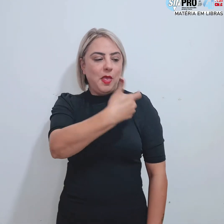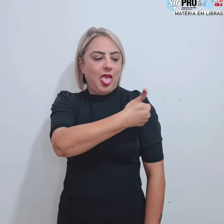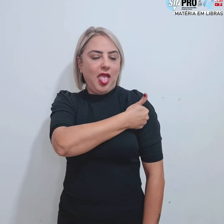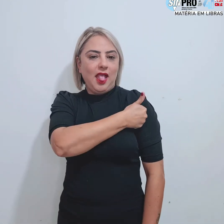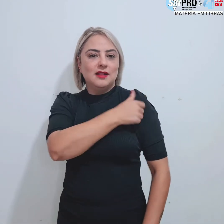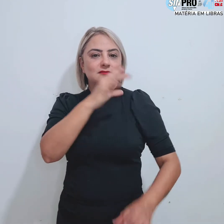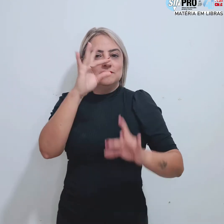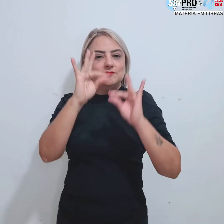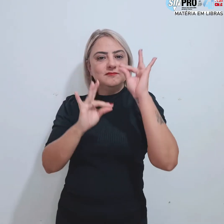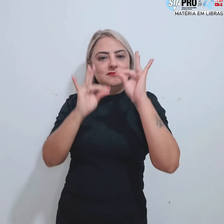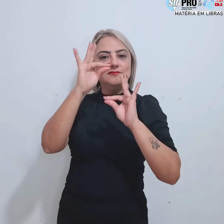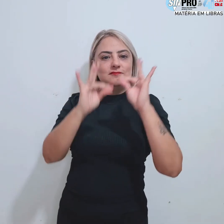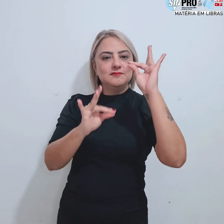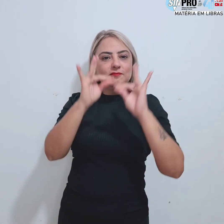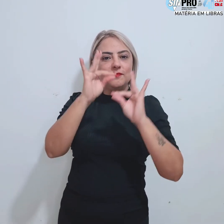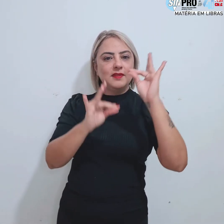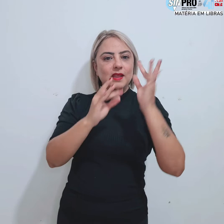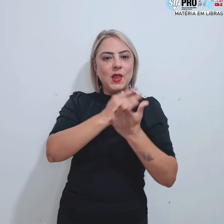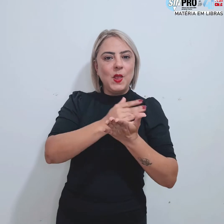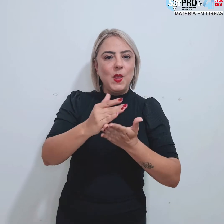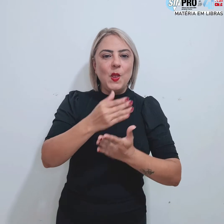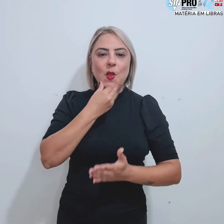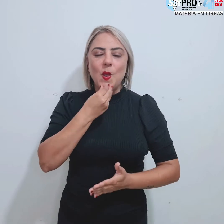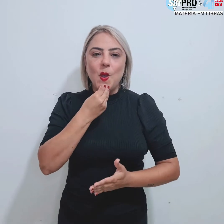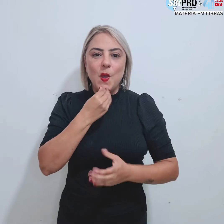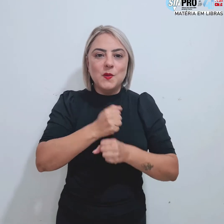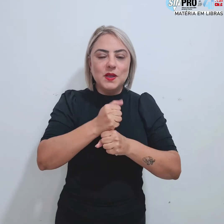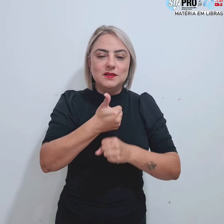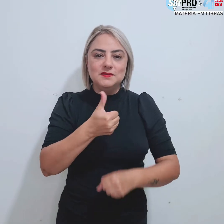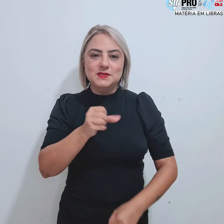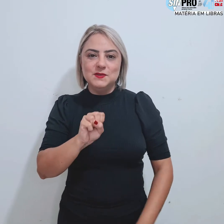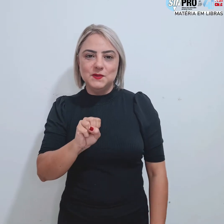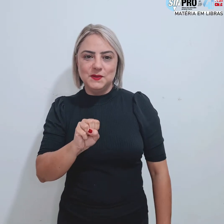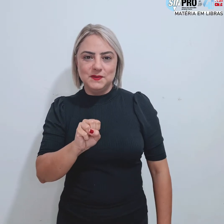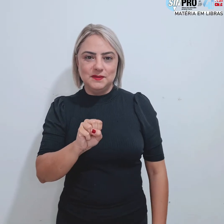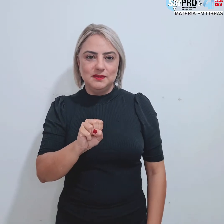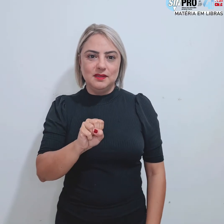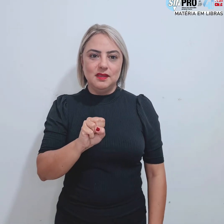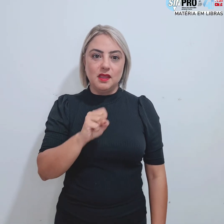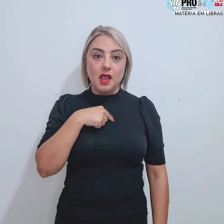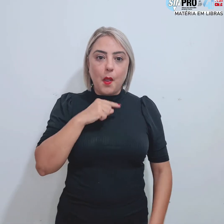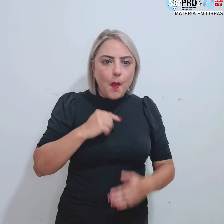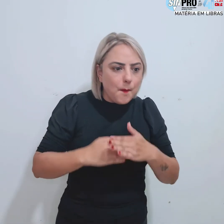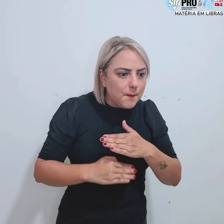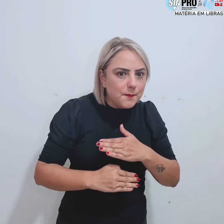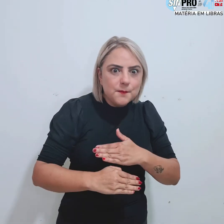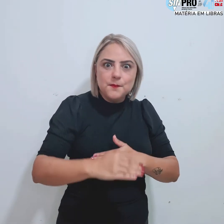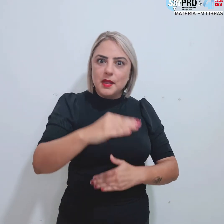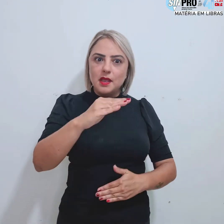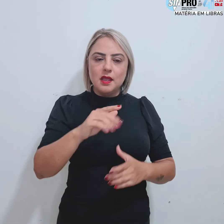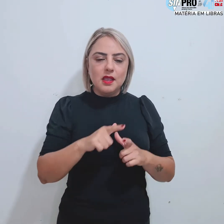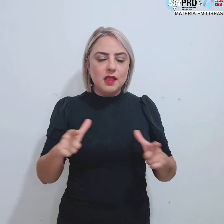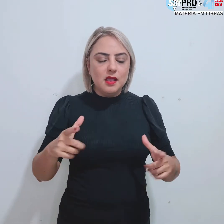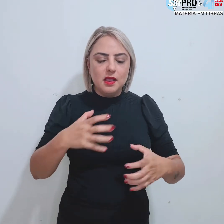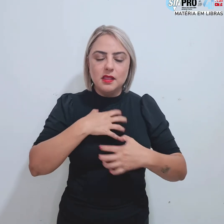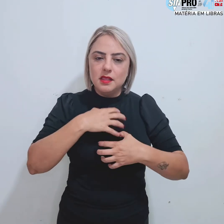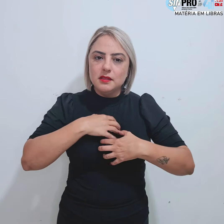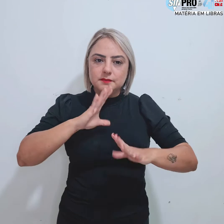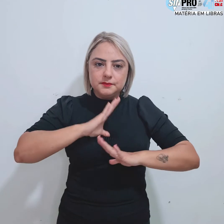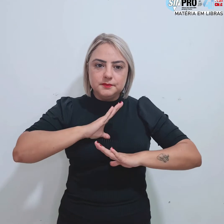dose de hormônio masculino na metade de 2018. O passo foi grande e cheio de